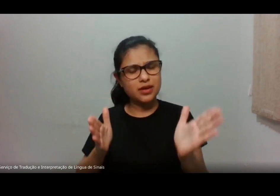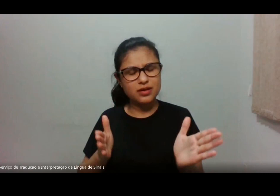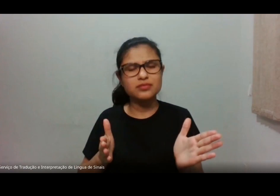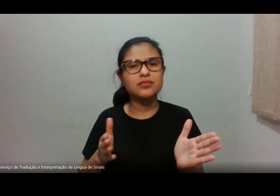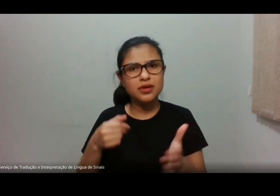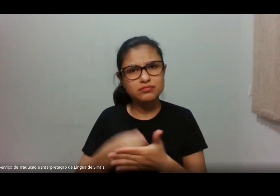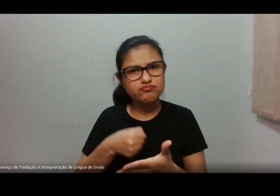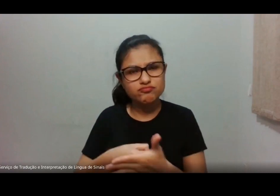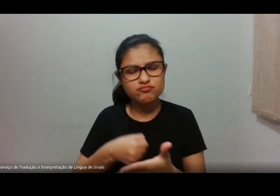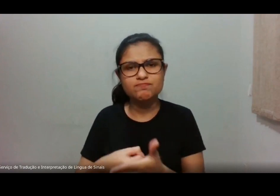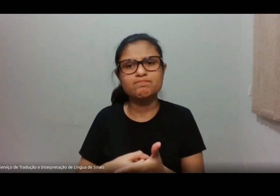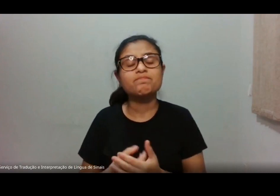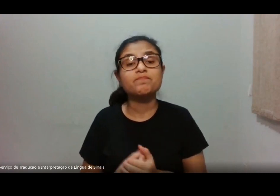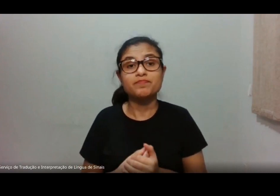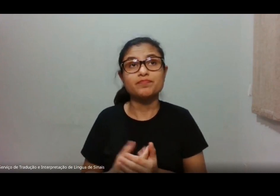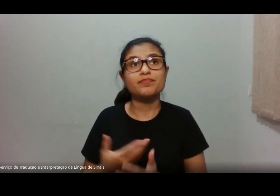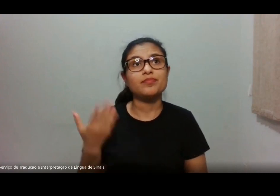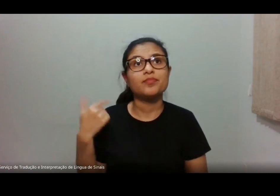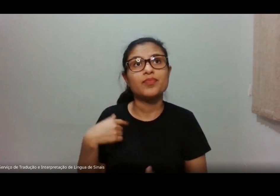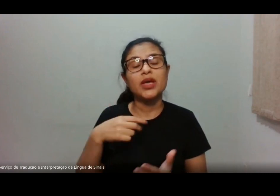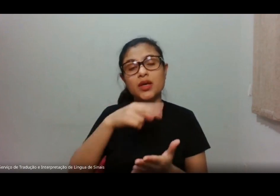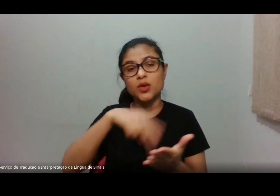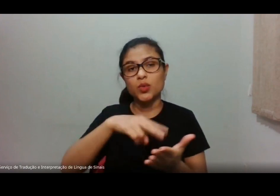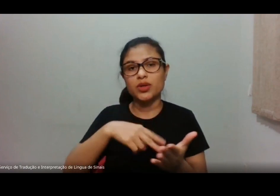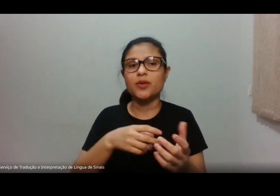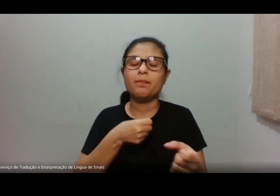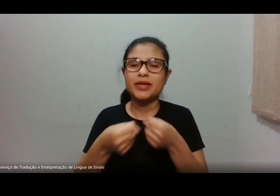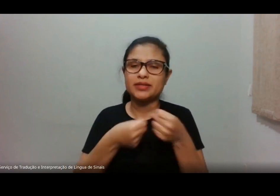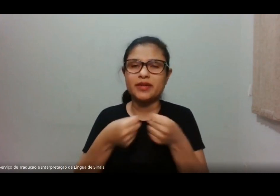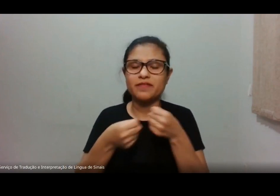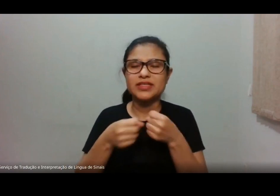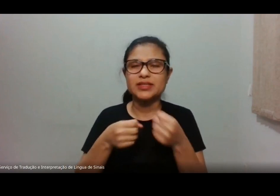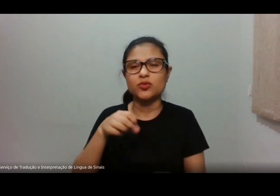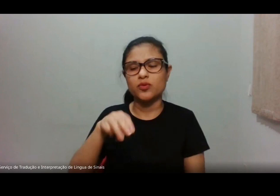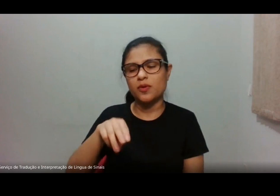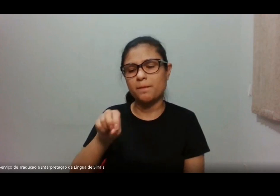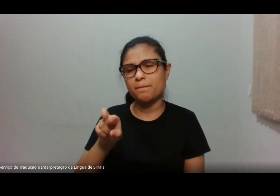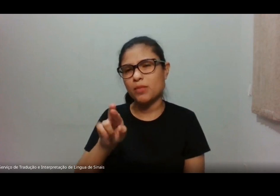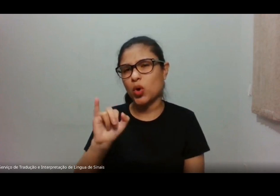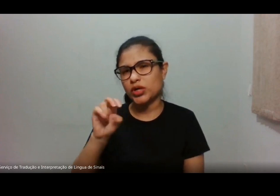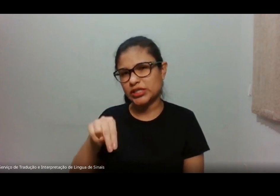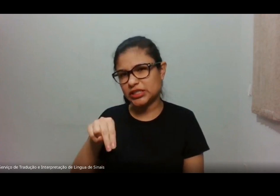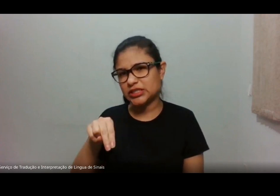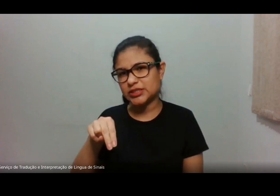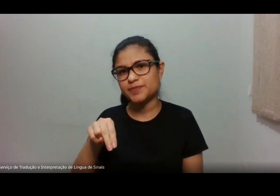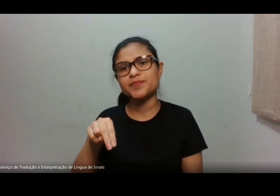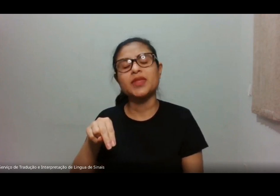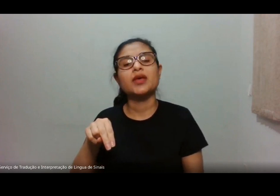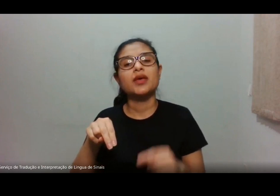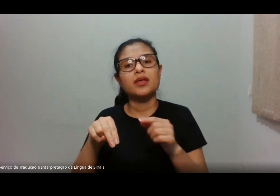muito difícil. Eu acho que a gente passa... Eu estava vendo uma entrevista do Edgar Morin, um dia desse, ele já fez 100 anos, né,